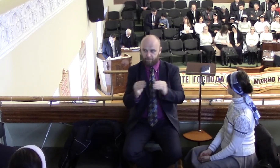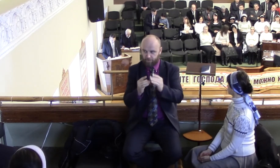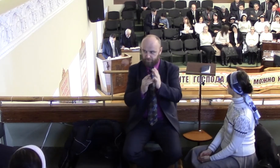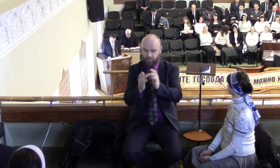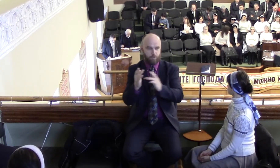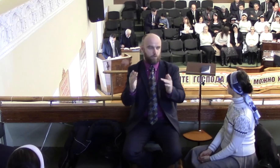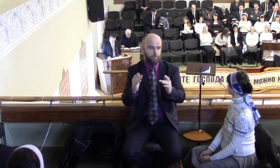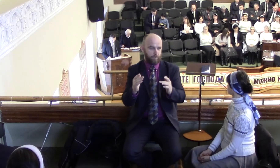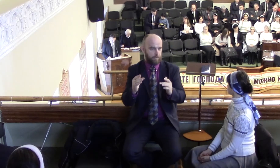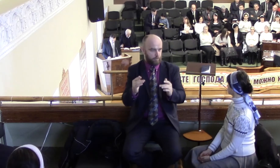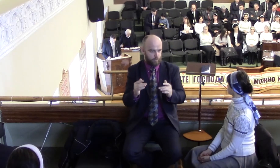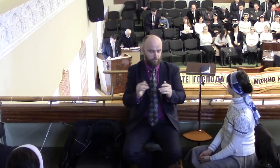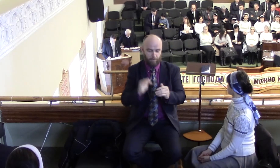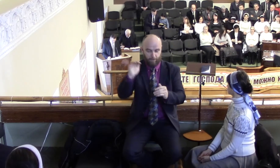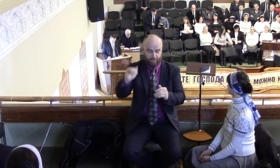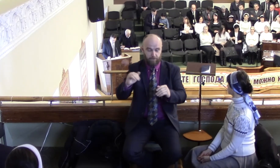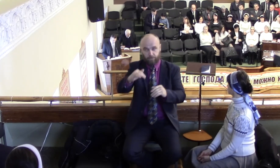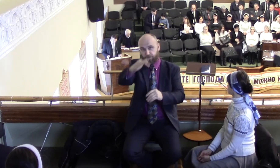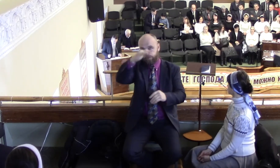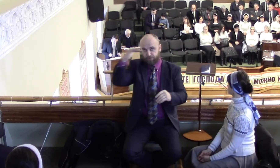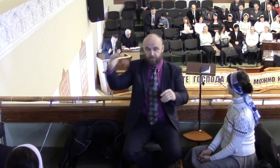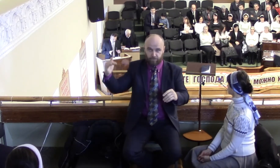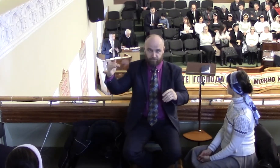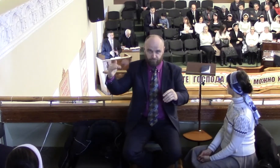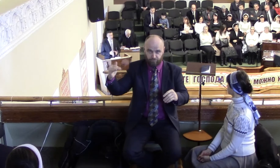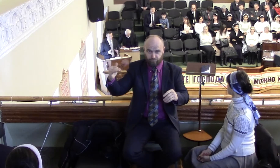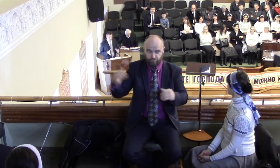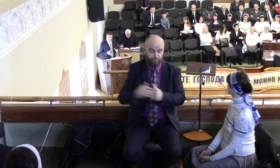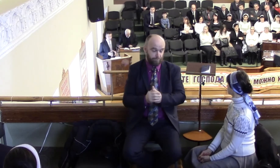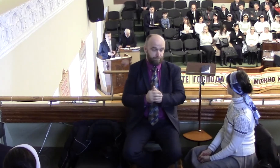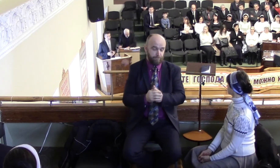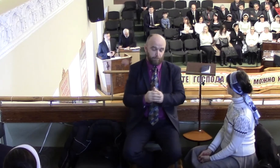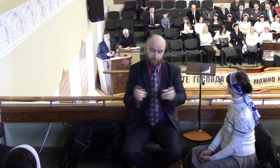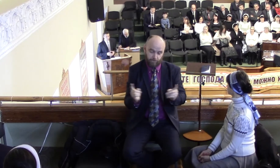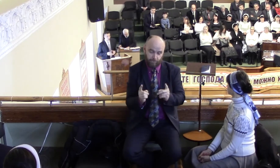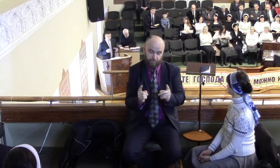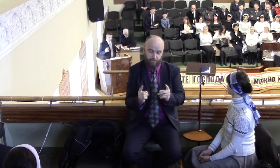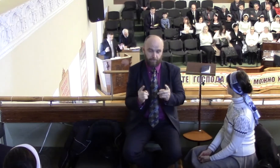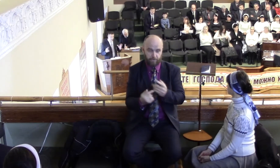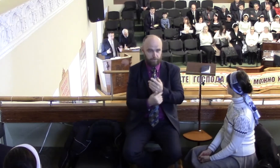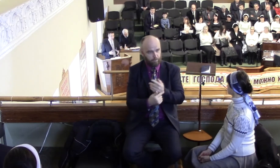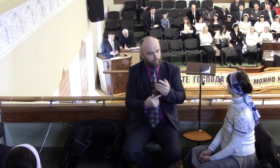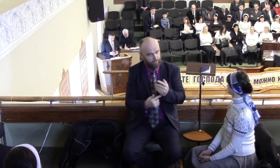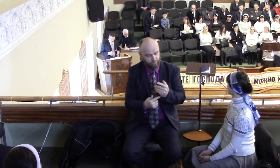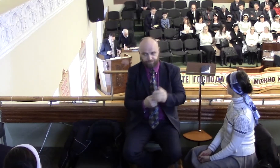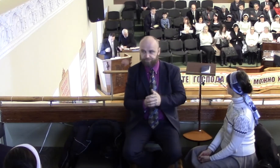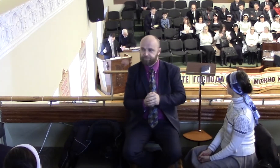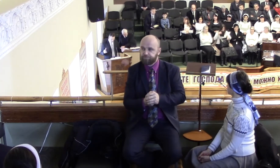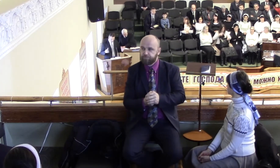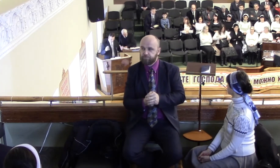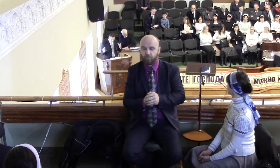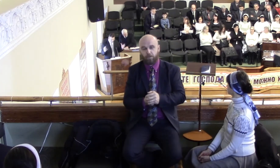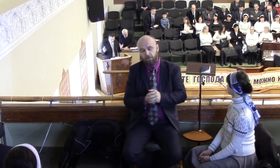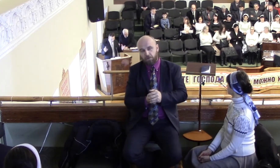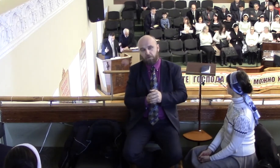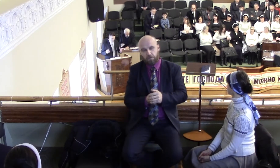небесах во Христе Иисусе». Вот этот отрывочек. Но он стоит, братья и сестры,